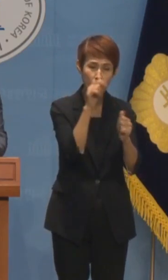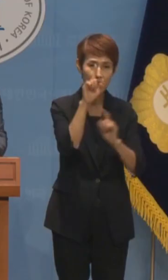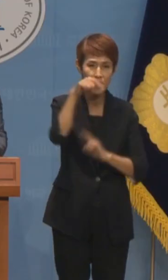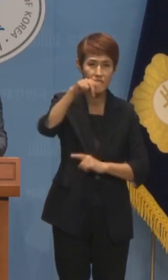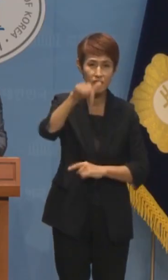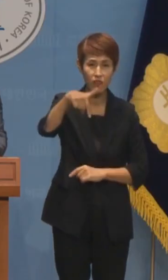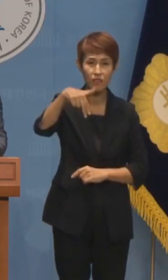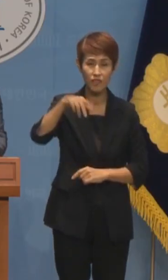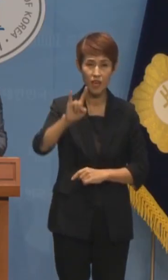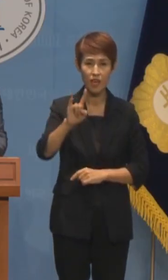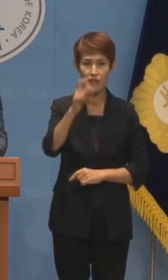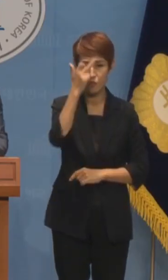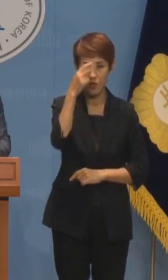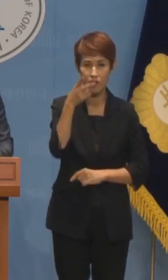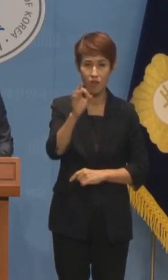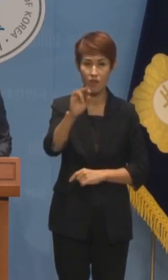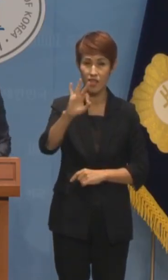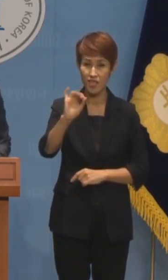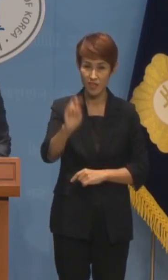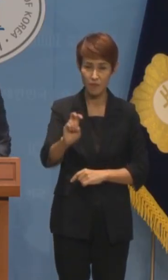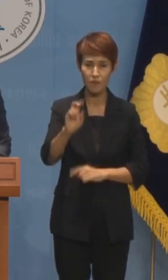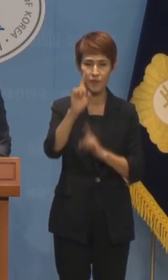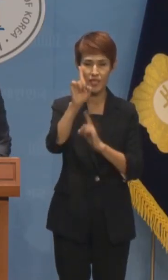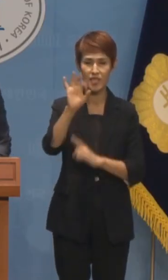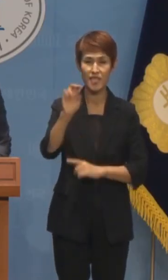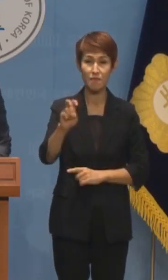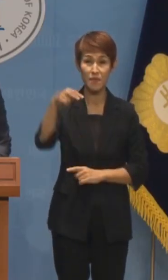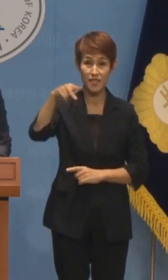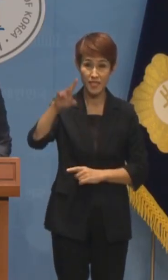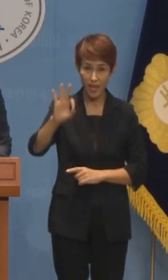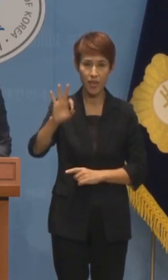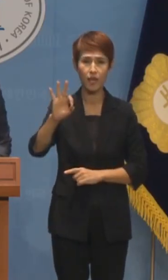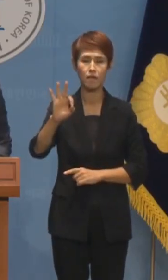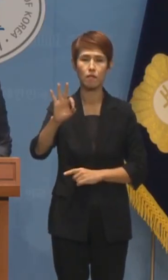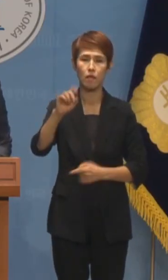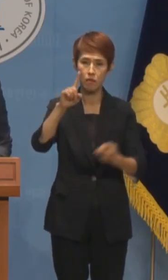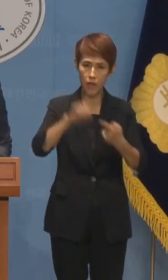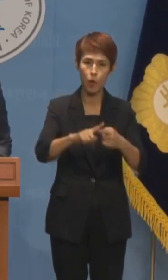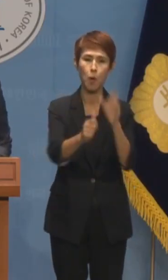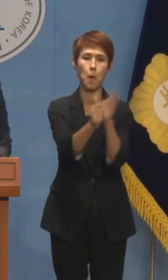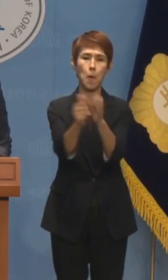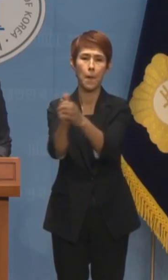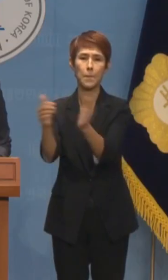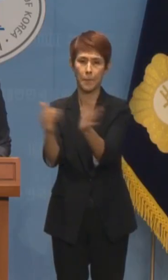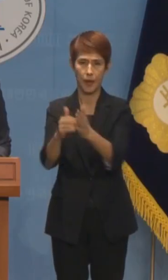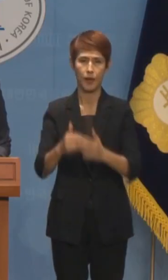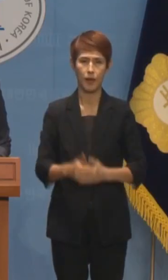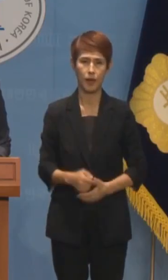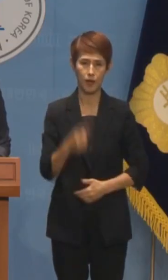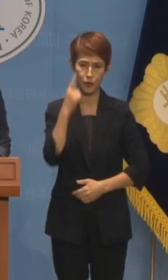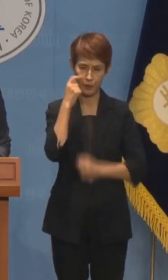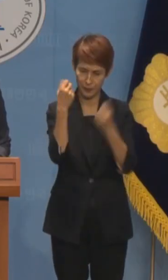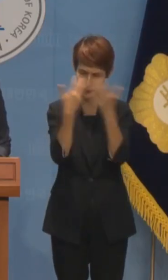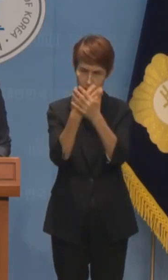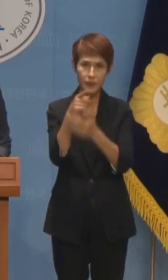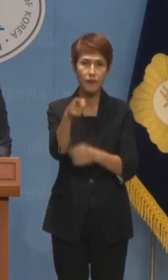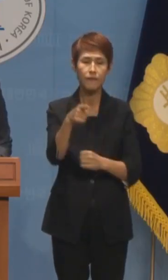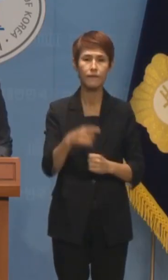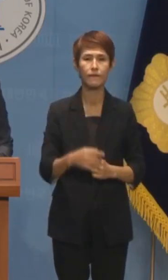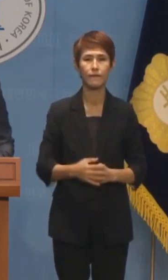이석재, 최영임, 이임생 등을 유임시키는 등 눈 가리고 아웅식의 행보를